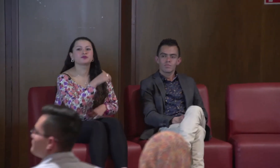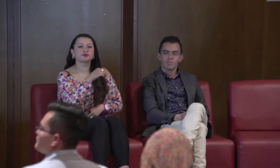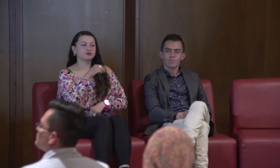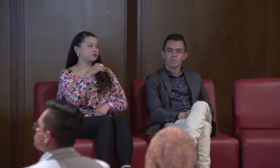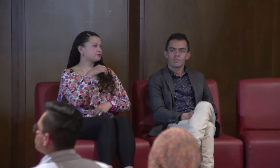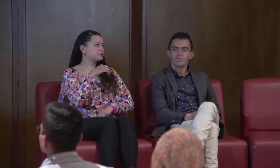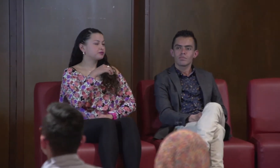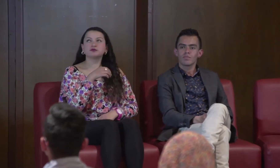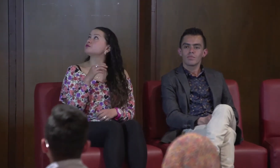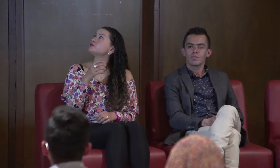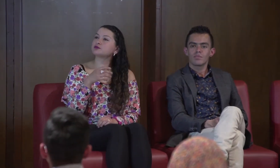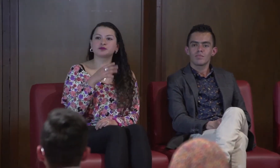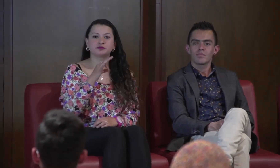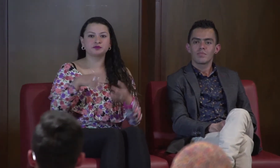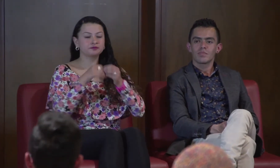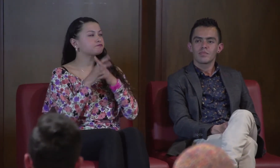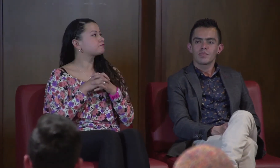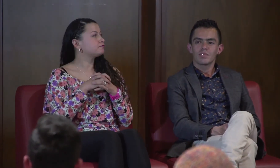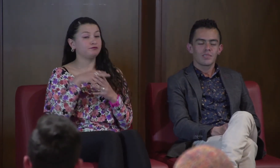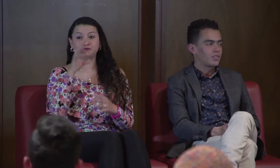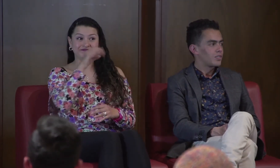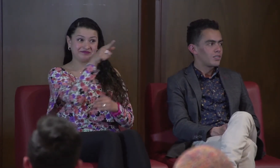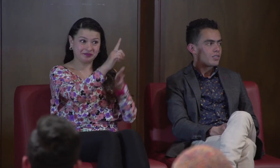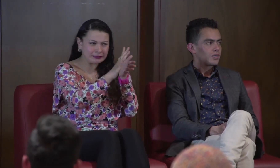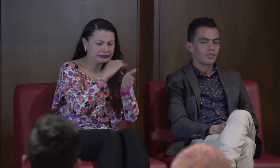Yo quisiera agregar algo, dice Juliana.